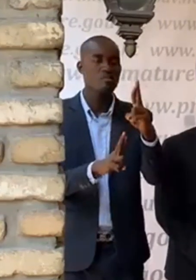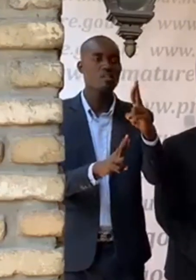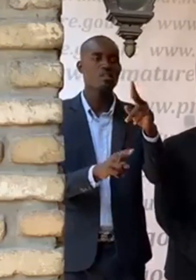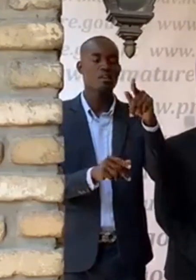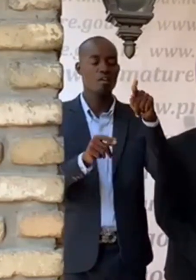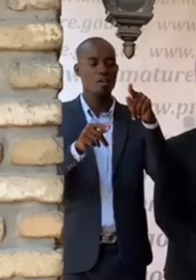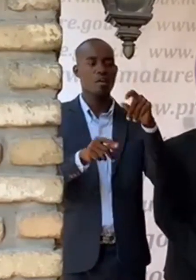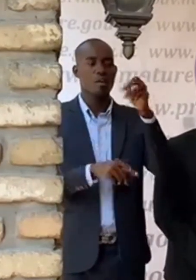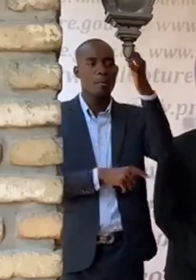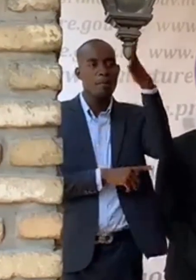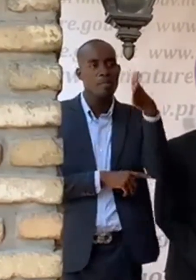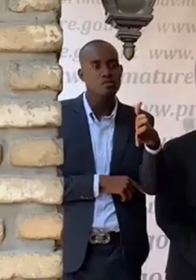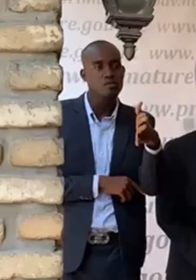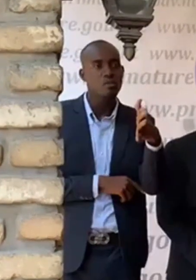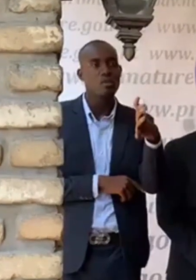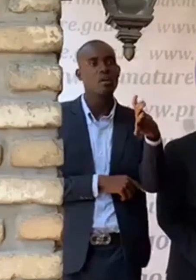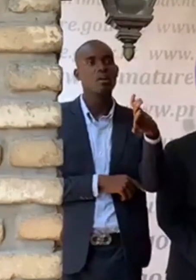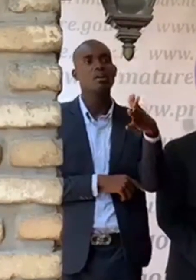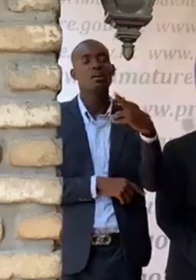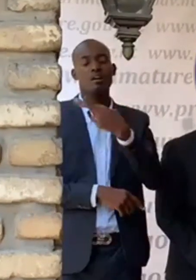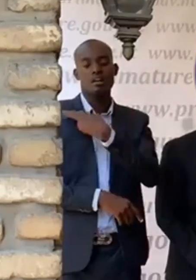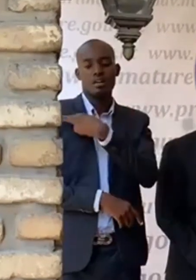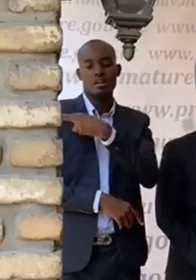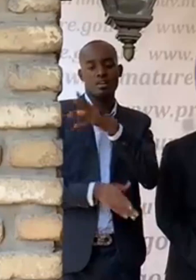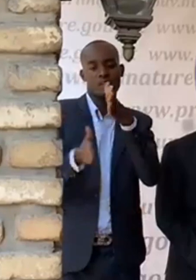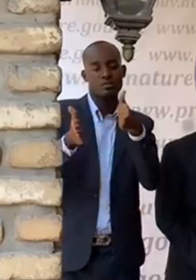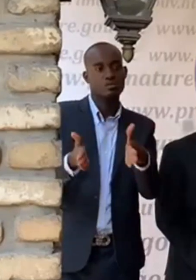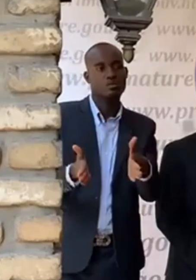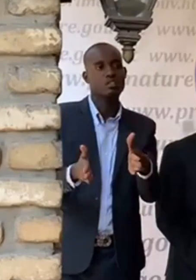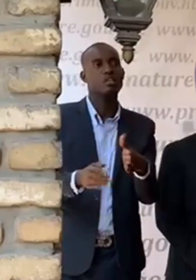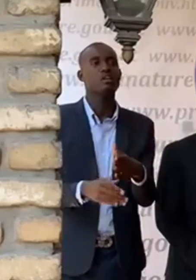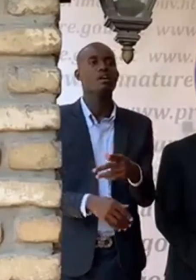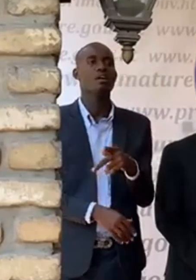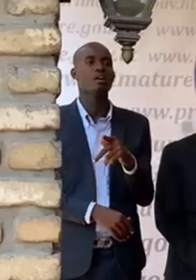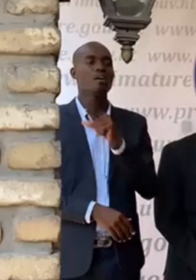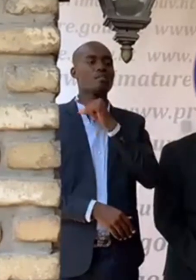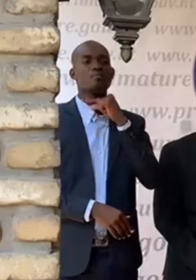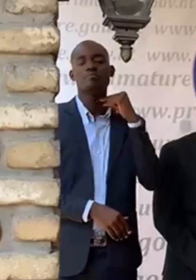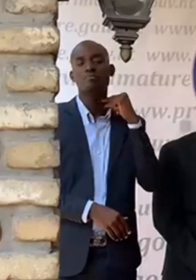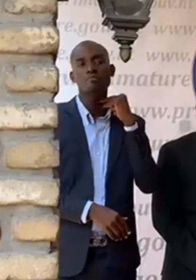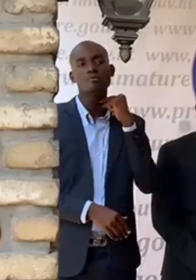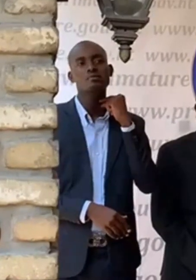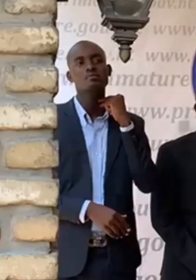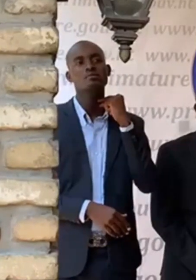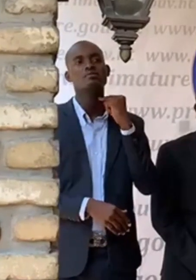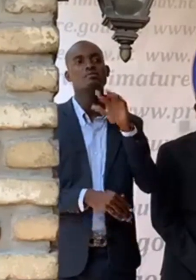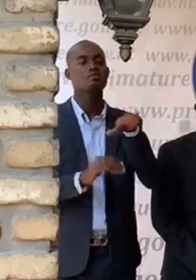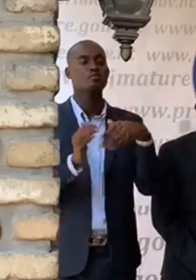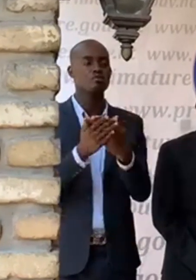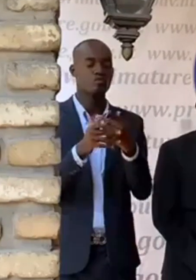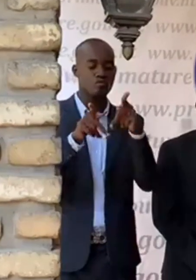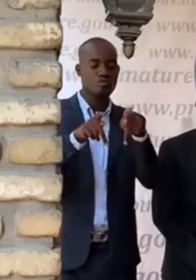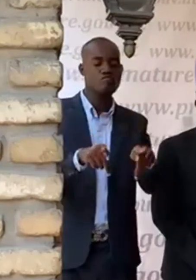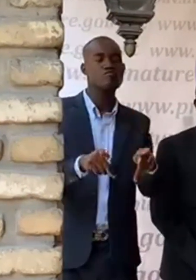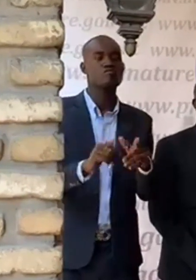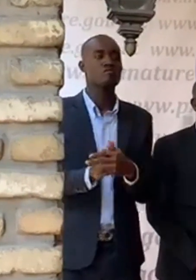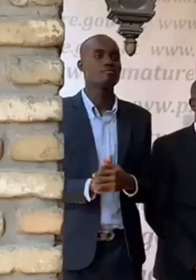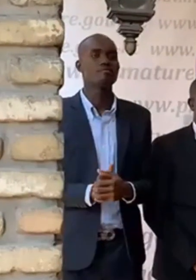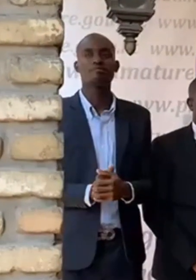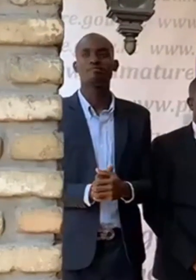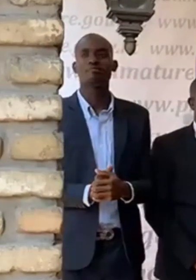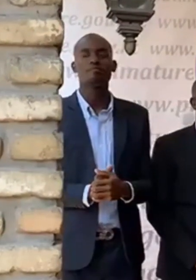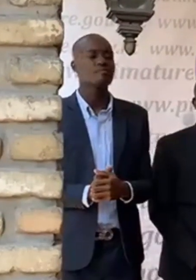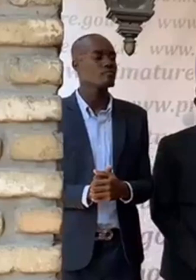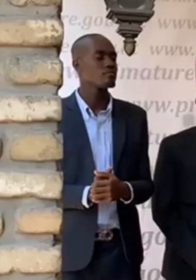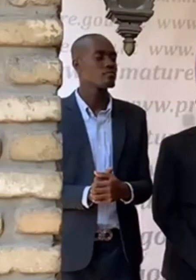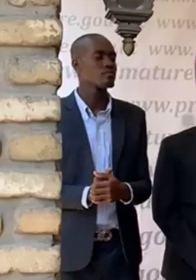que nous entrer dans fond sujet à qui t'aime pour quelques secondes pour nous saluer et remercier ou même qui était un fan inconditionnel